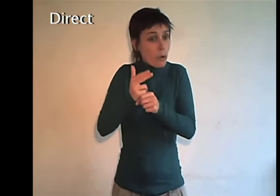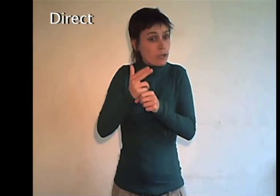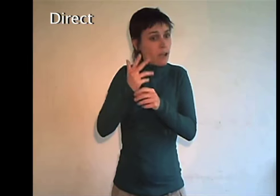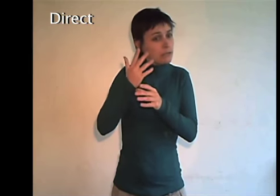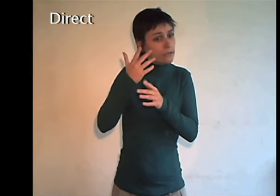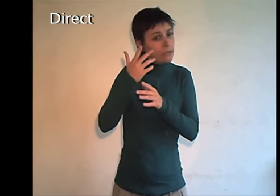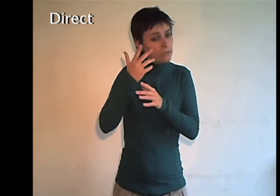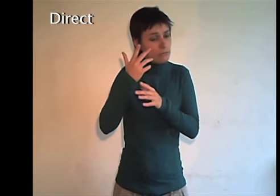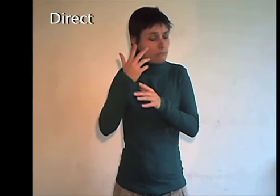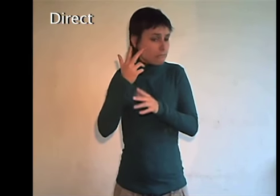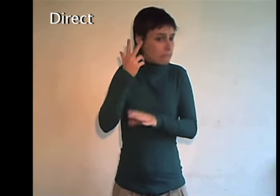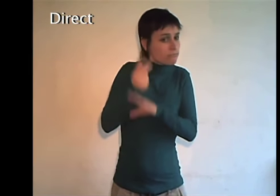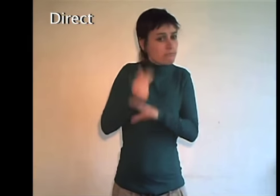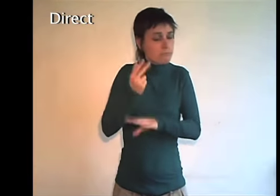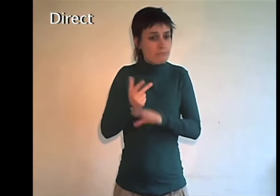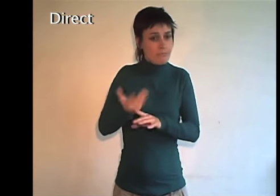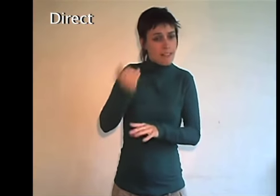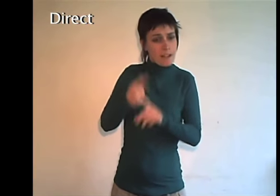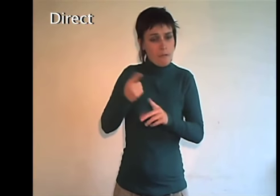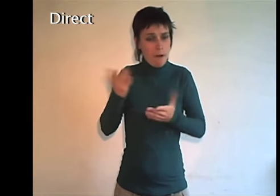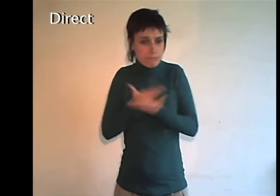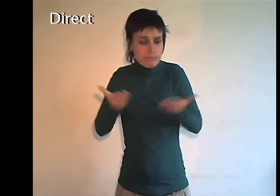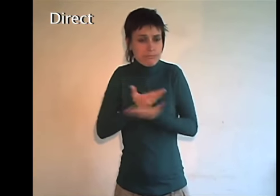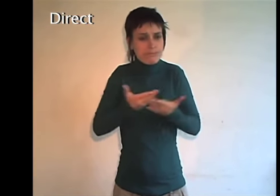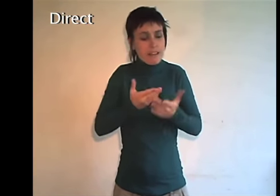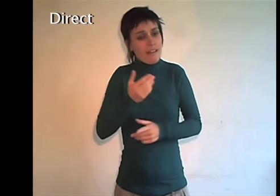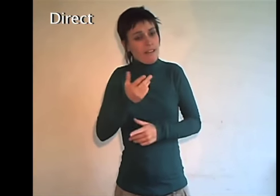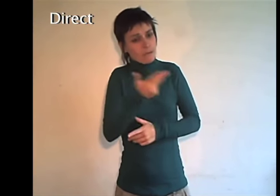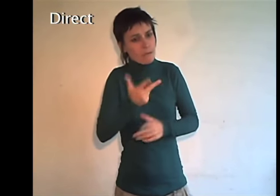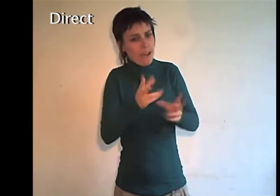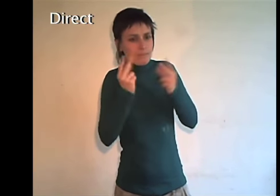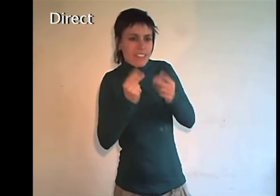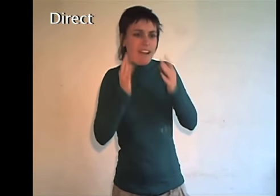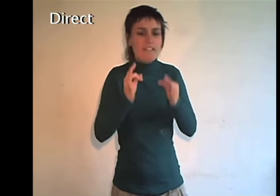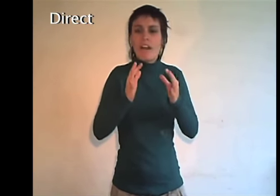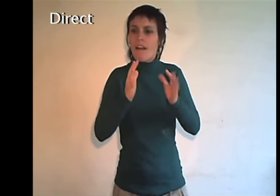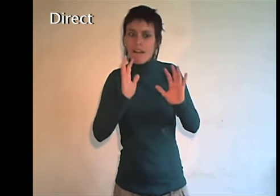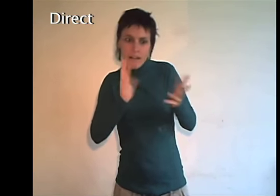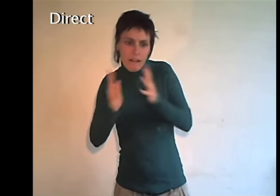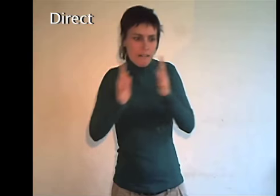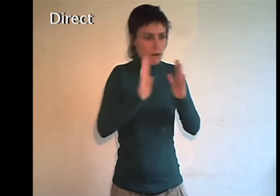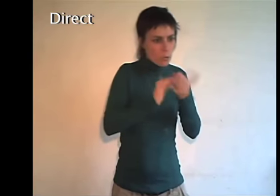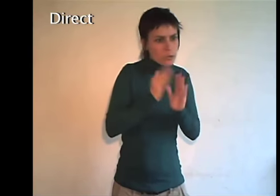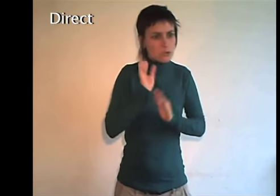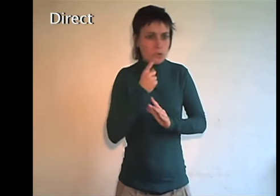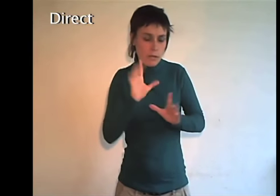reportage, on voyait à quel point est-ce que la découverte, l'apprentissage, la rencontre de cette langue, de la communauté